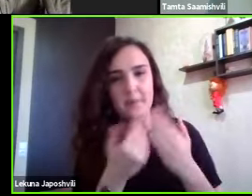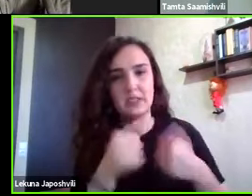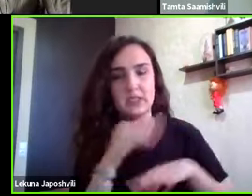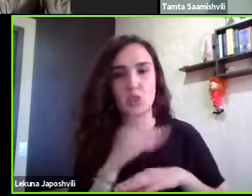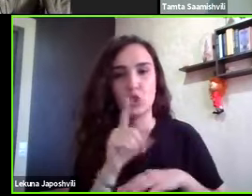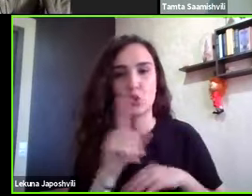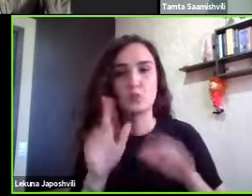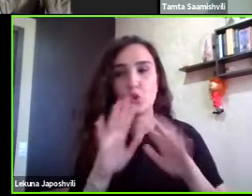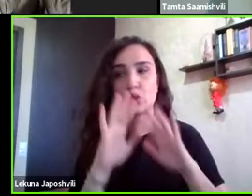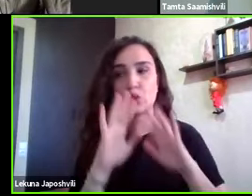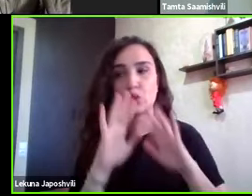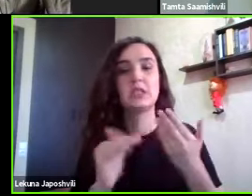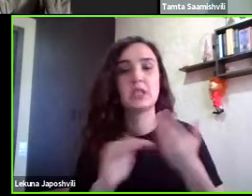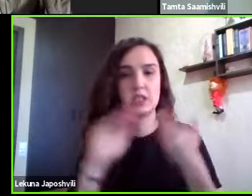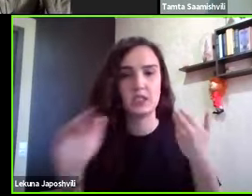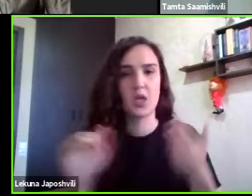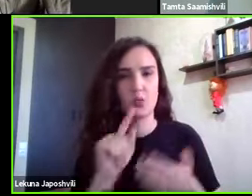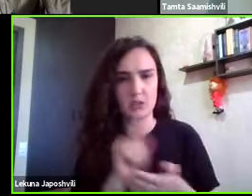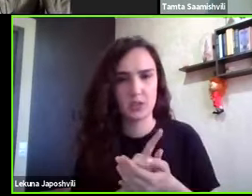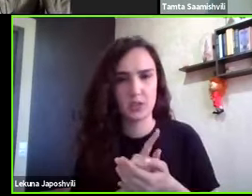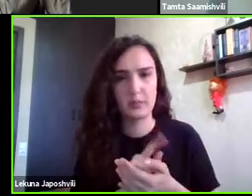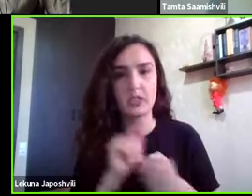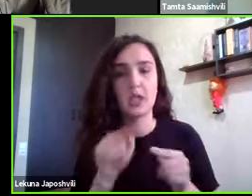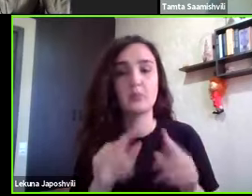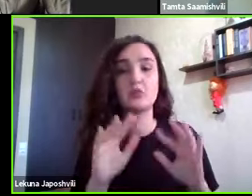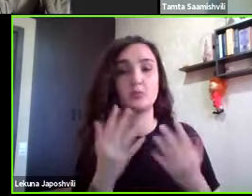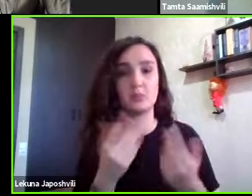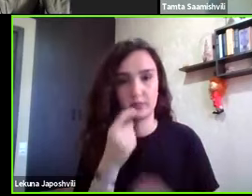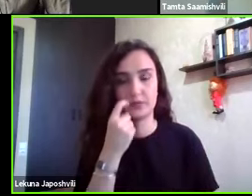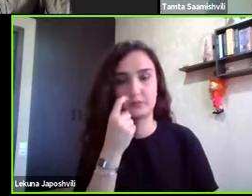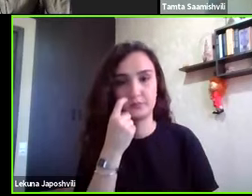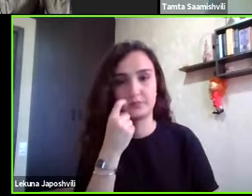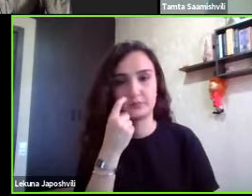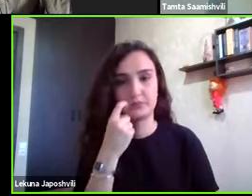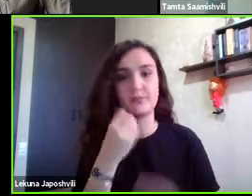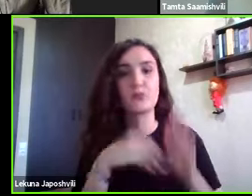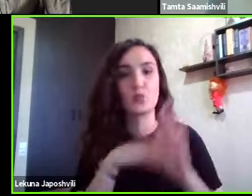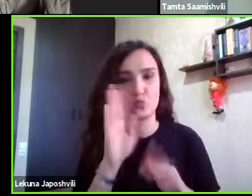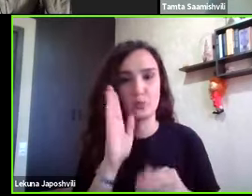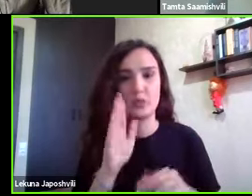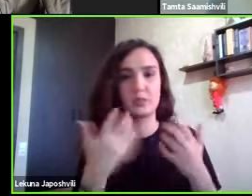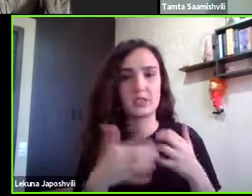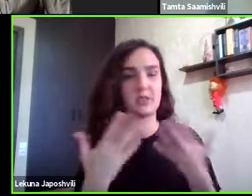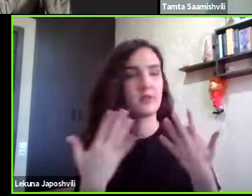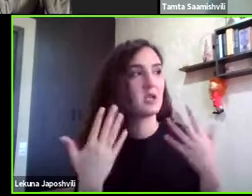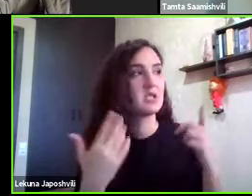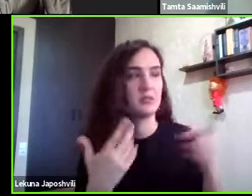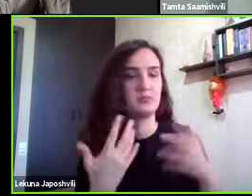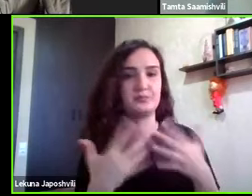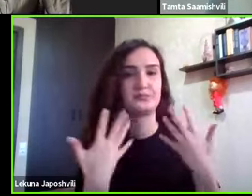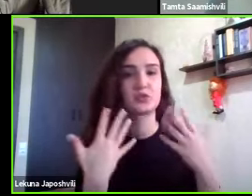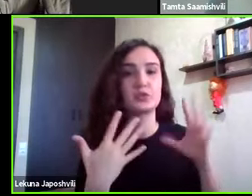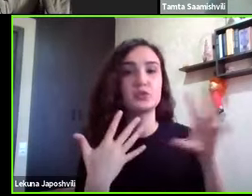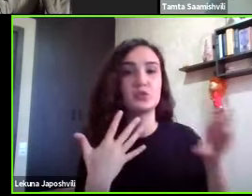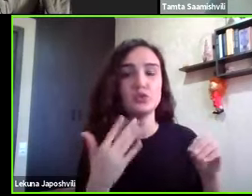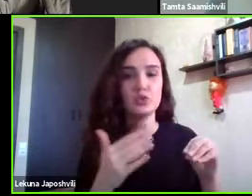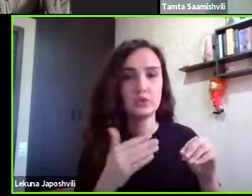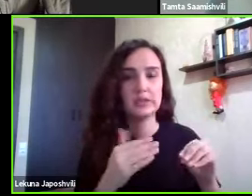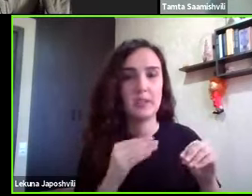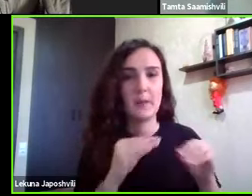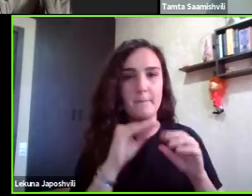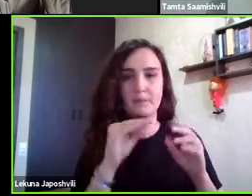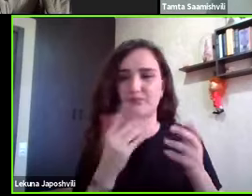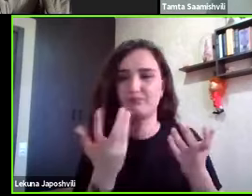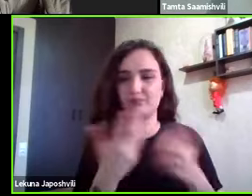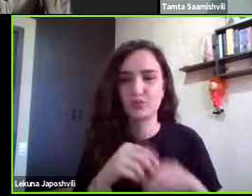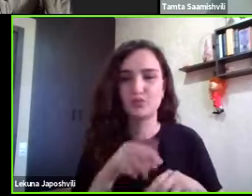რომ სოციალურ დისტანცია დავიცვათ და ასეთ შემთხვევაში უმჯობესი იქნება სკვერში არსებულ მოწყობილობებს, ასე